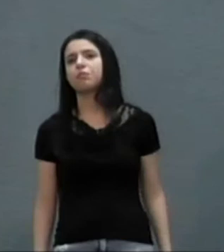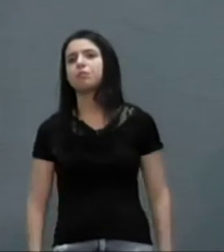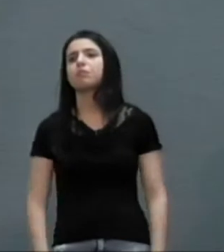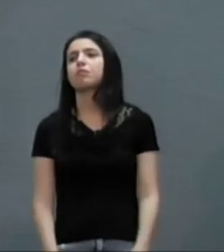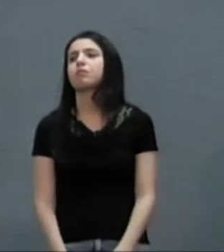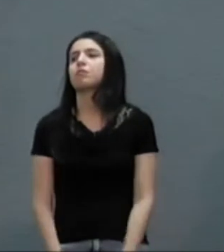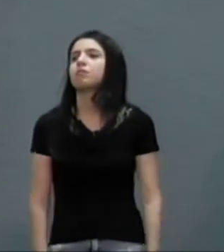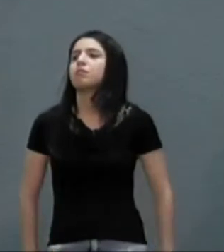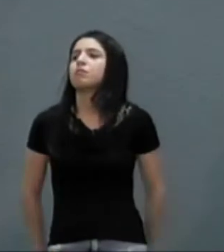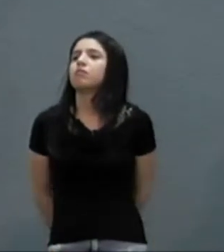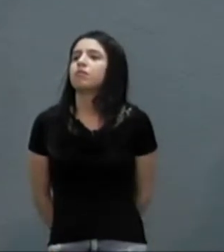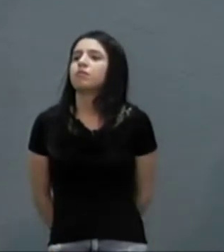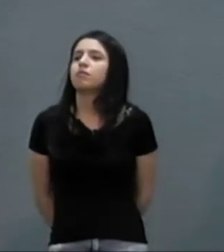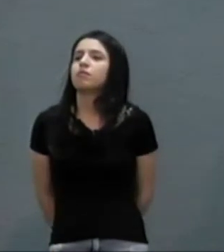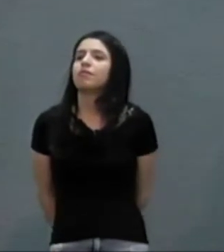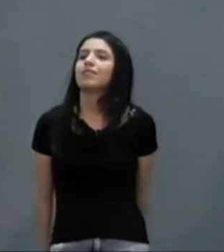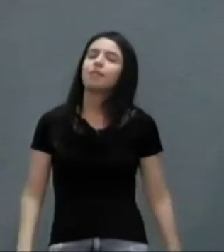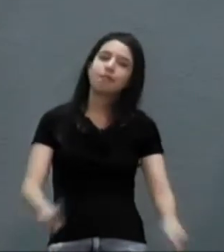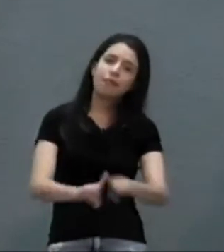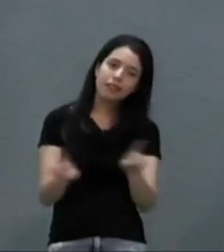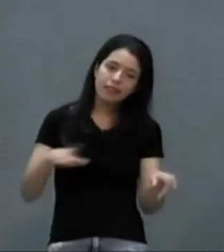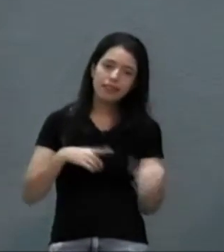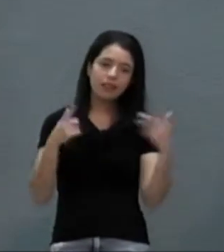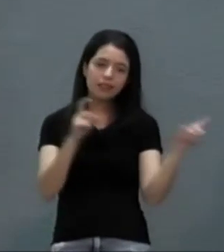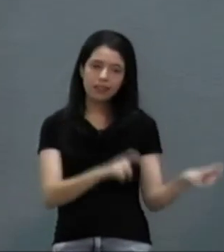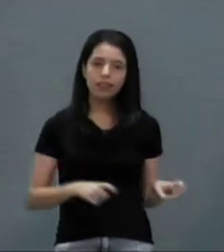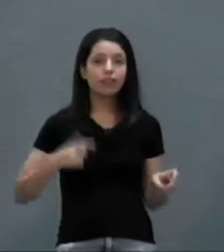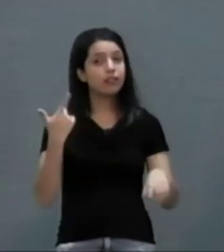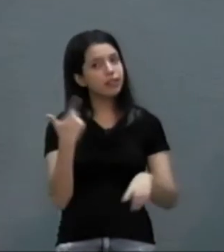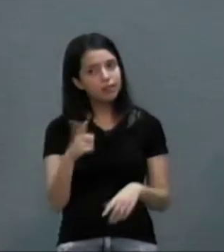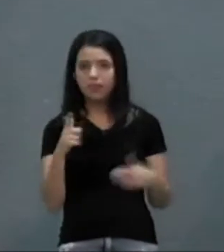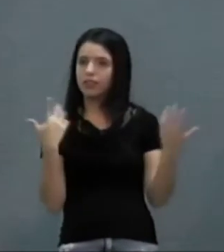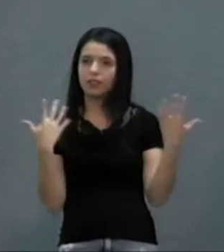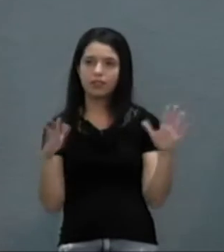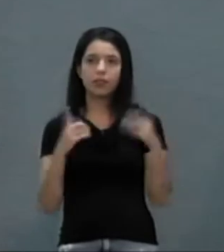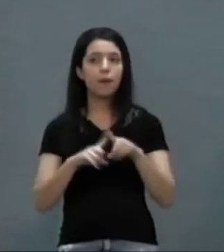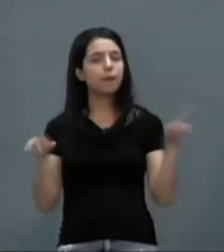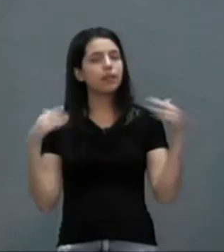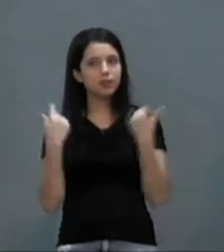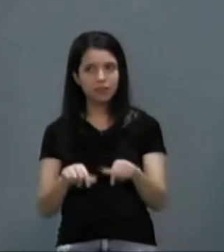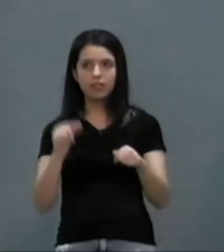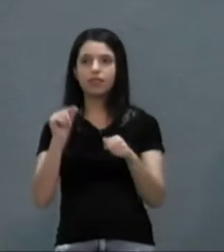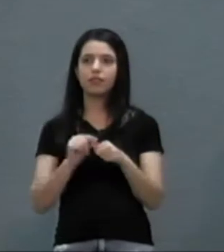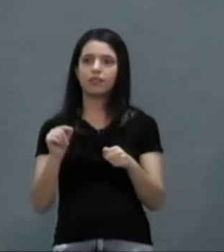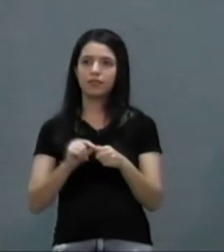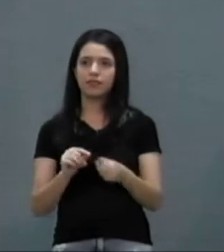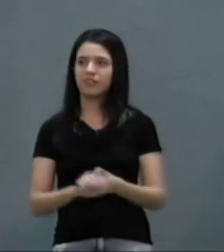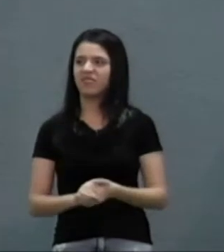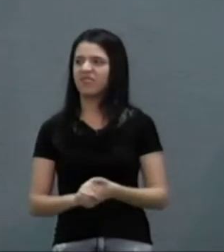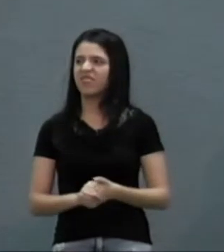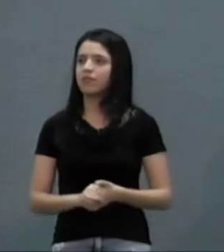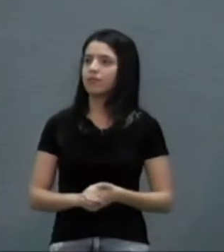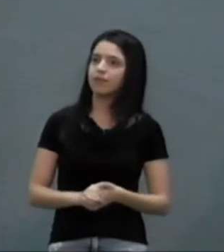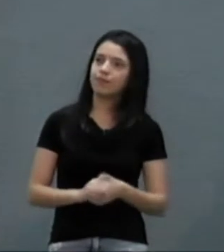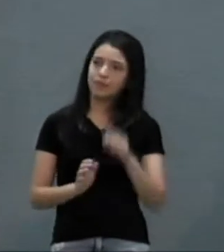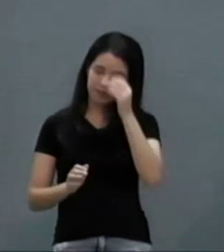10. Só que tem linha que não vai ter festa, tão cedo. Mas tem que ser feita. E é triste a realidade das